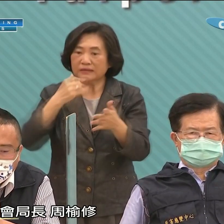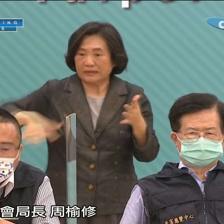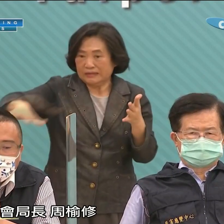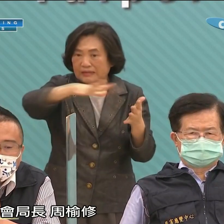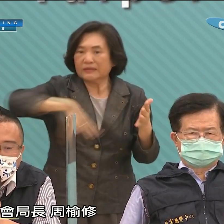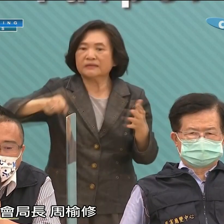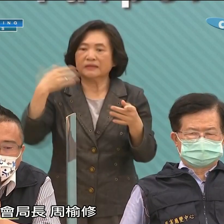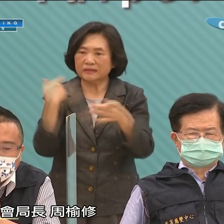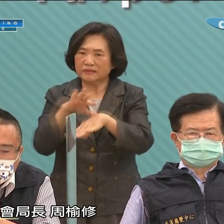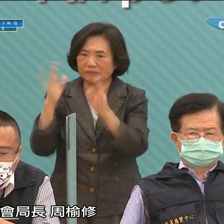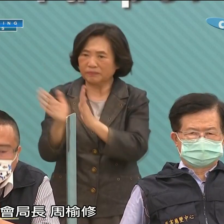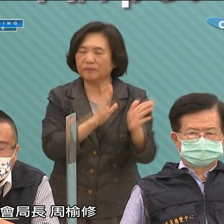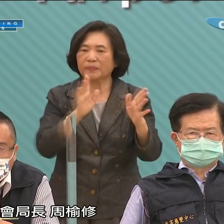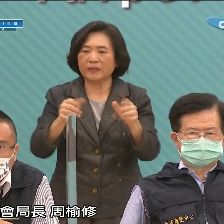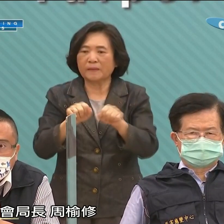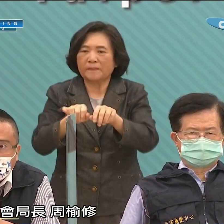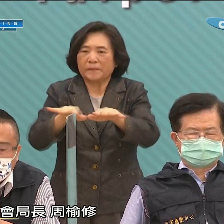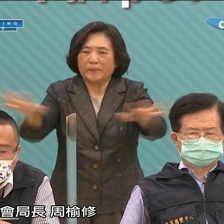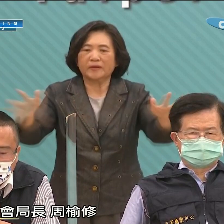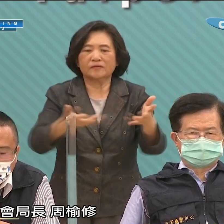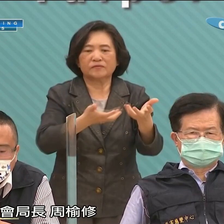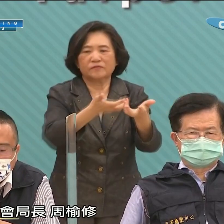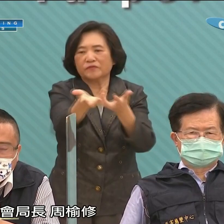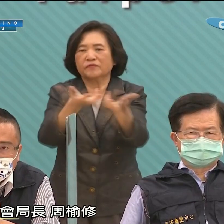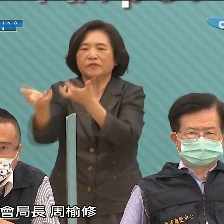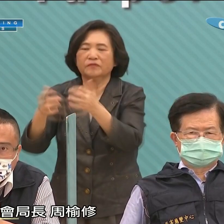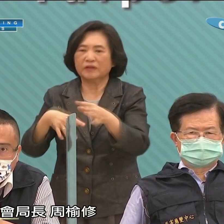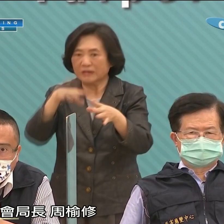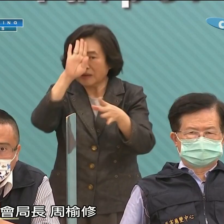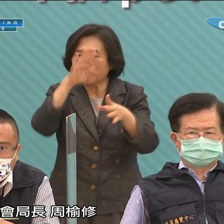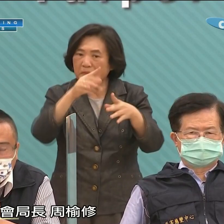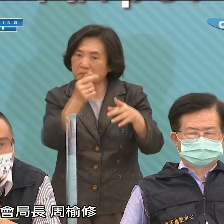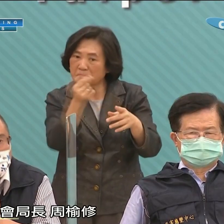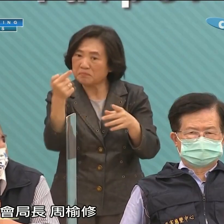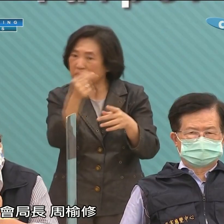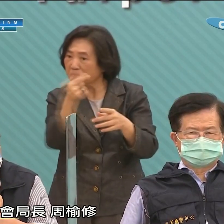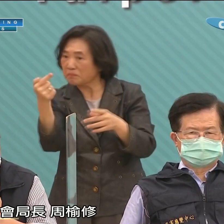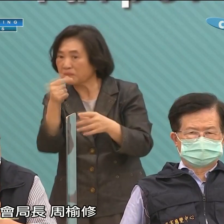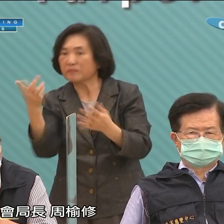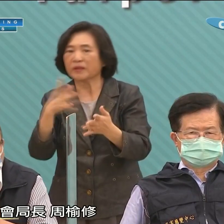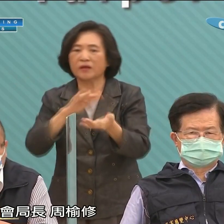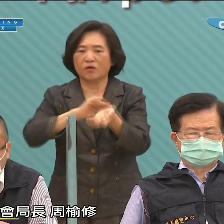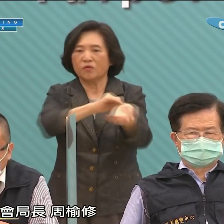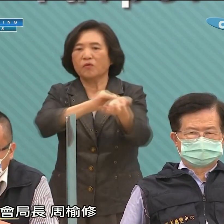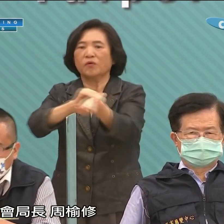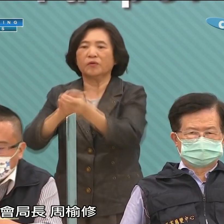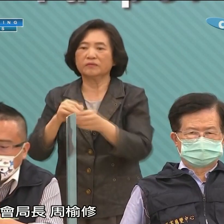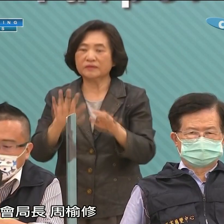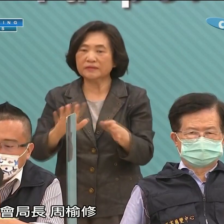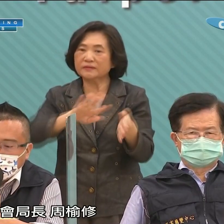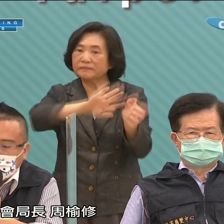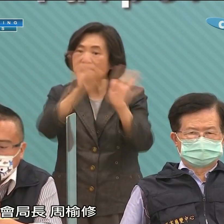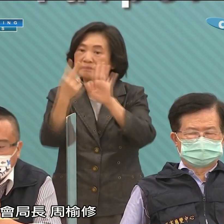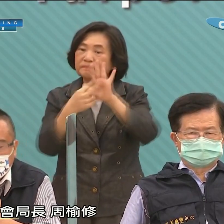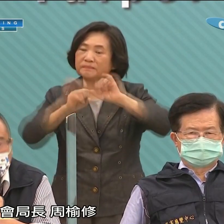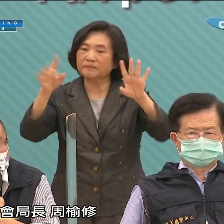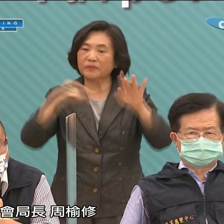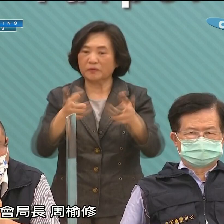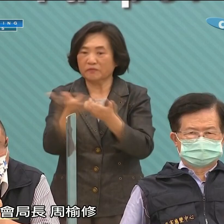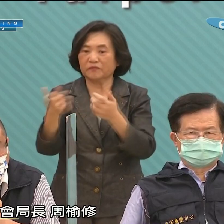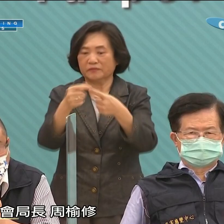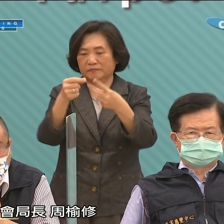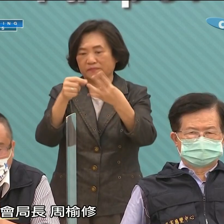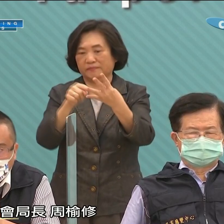院的检筛，才分散分批分症状的方式后送医院。那目前的状况是这样，我们把层级分